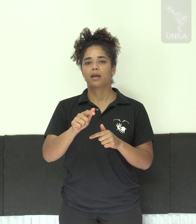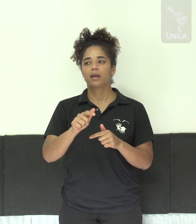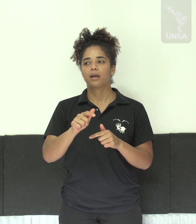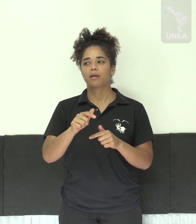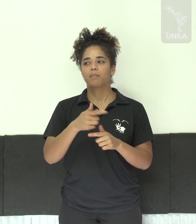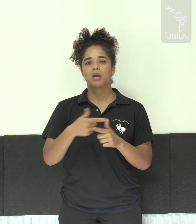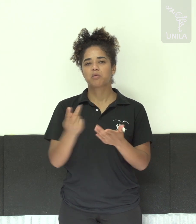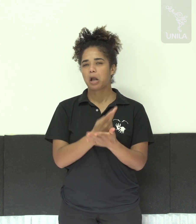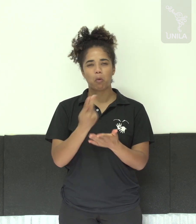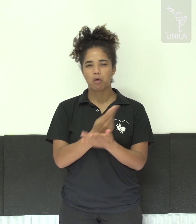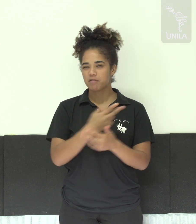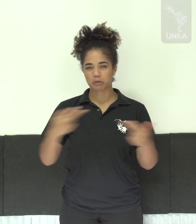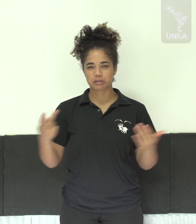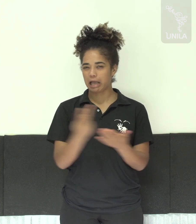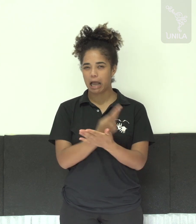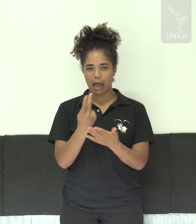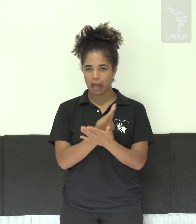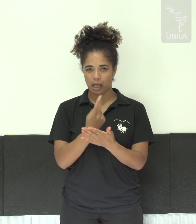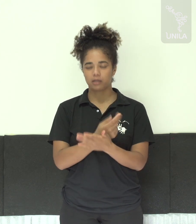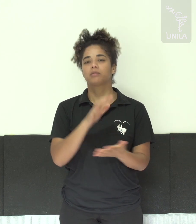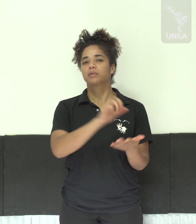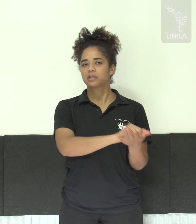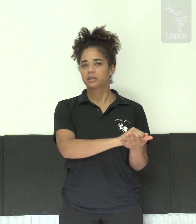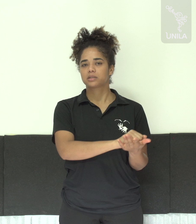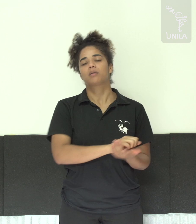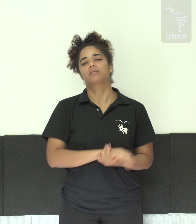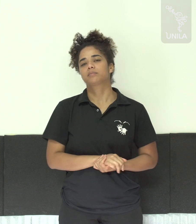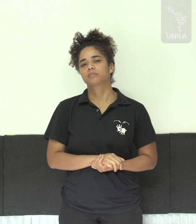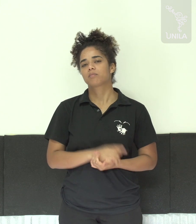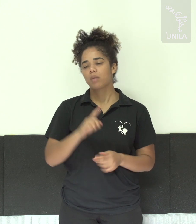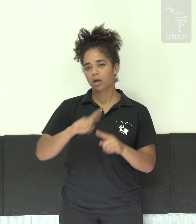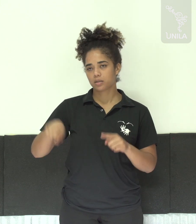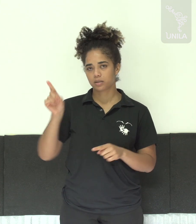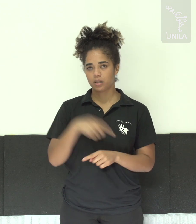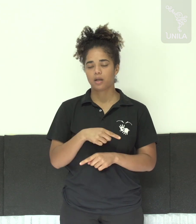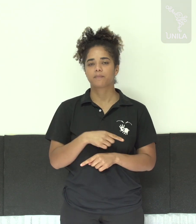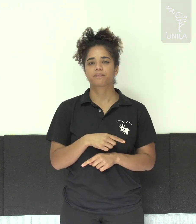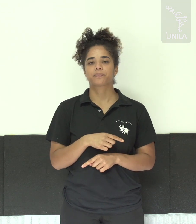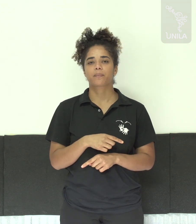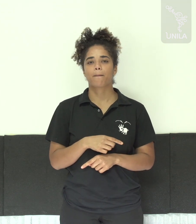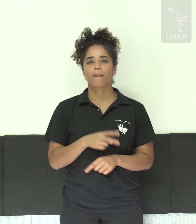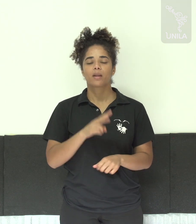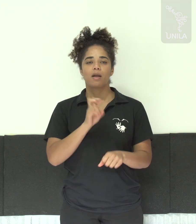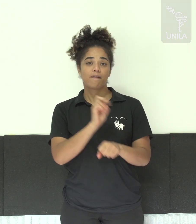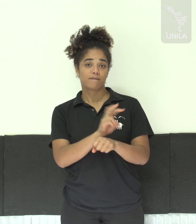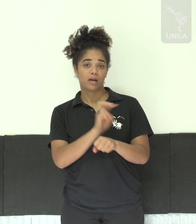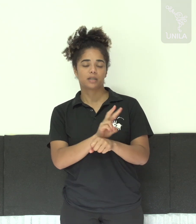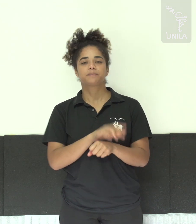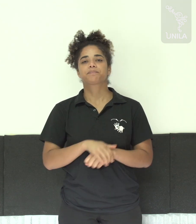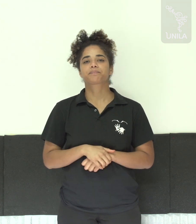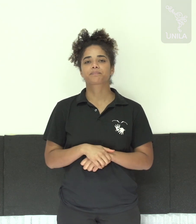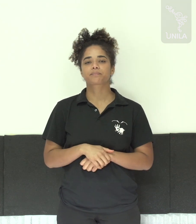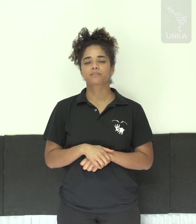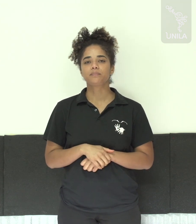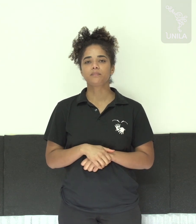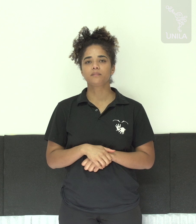ficando comprovável que não faz jus à vaga que ocupa, sem prejuízo de eventuais sanções